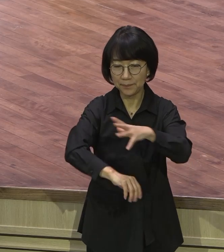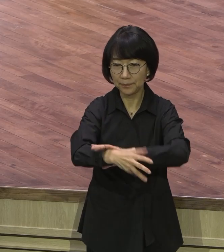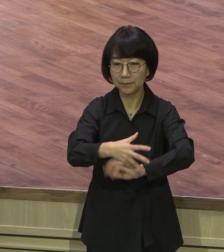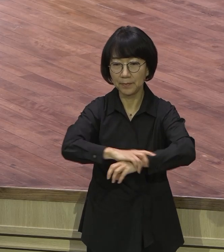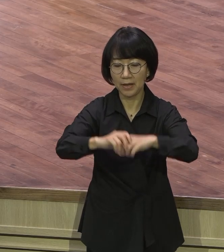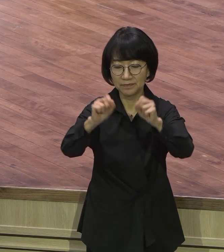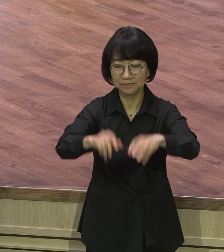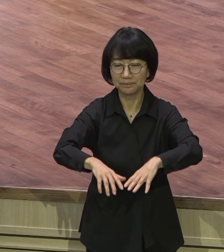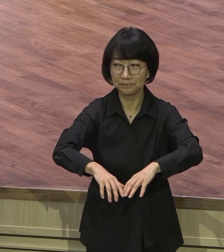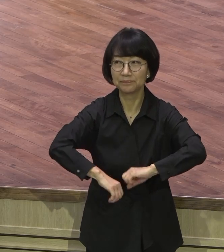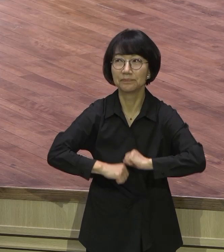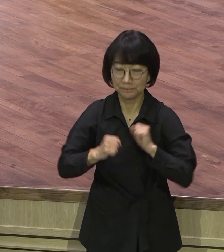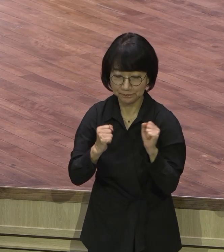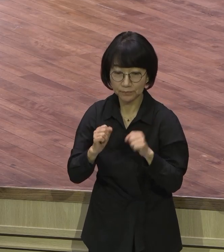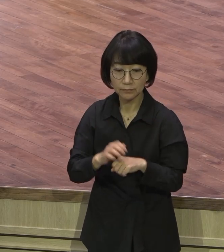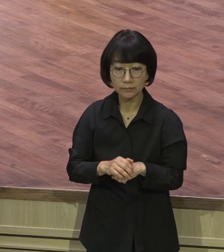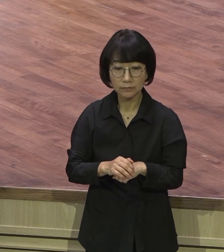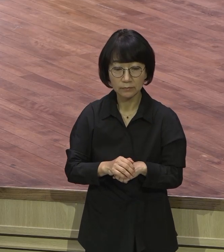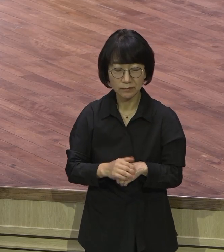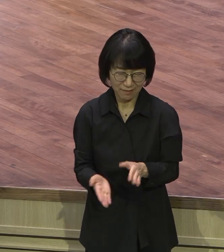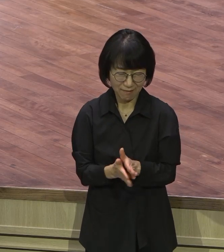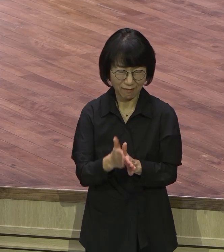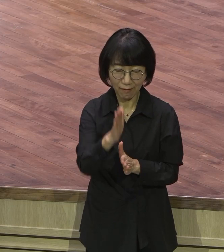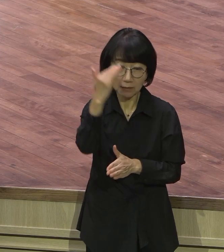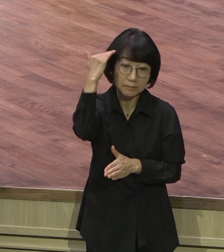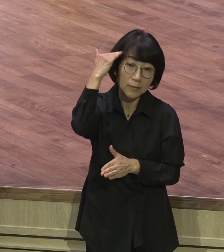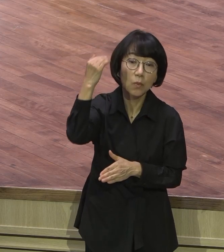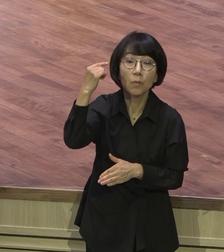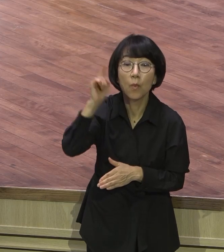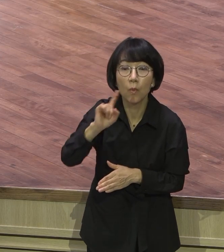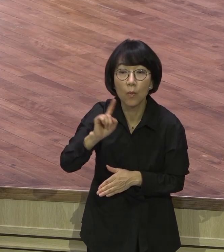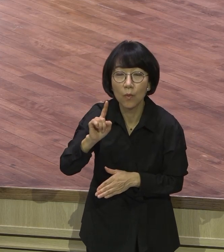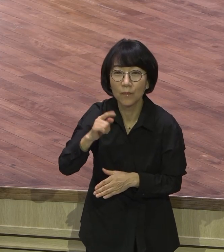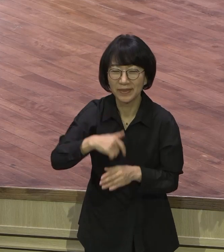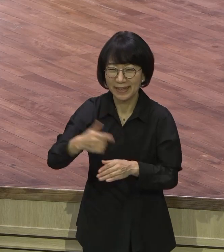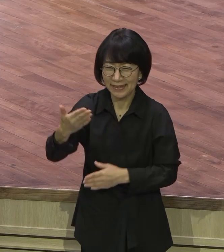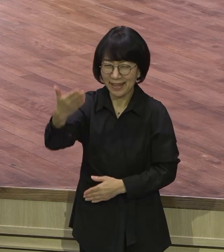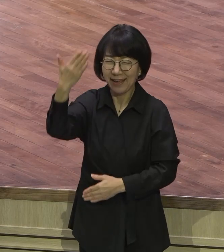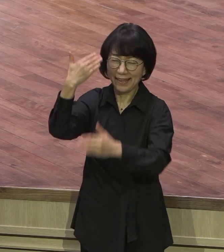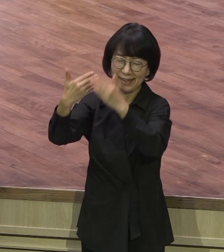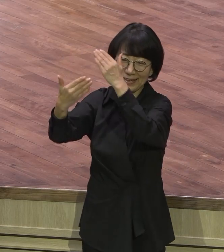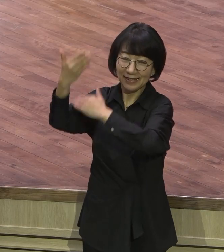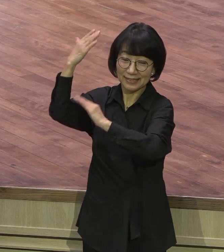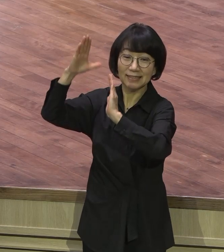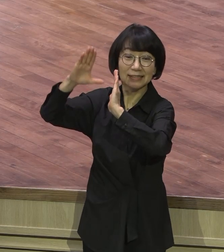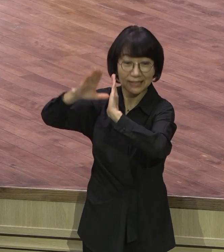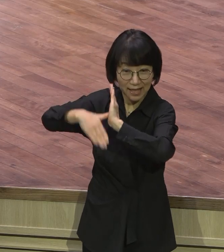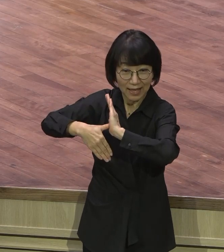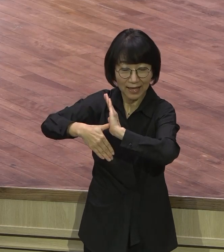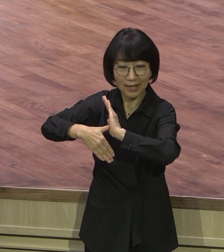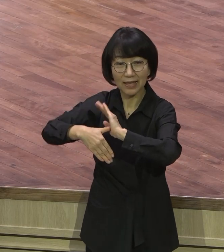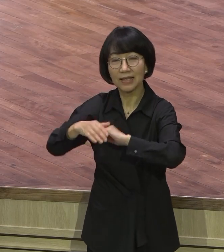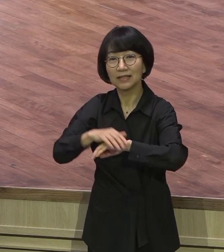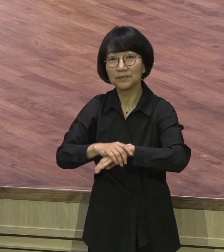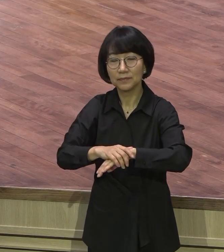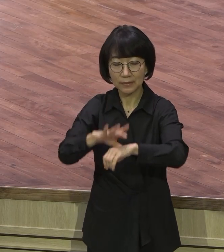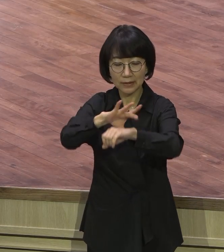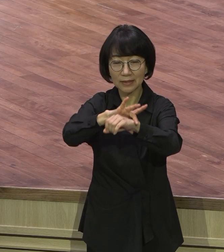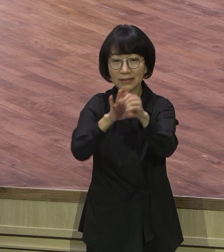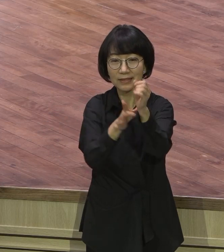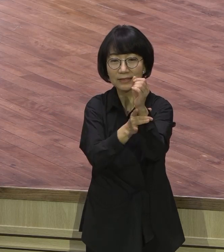장신구가 왜 문제가 되느냐 고대 근동사회에서는 이 장신구가